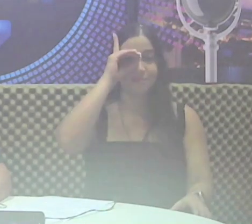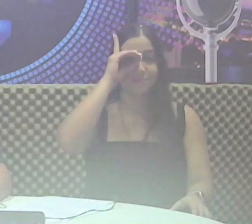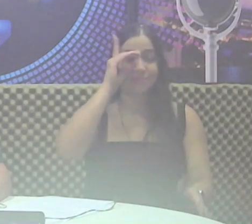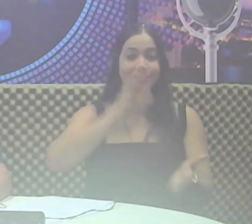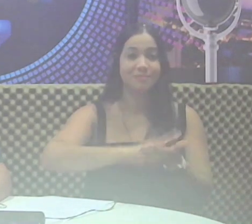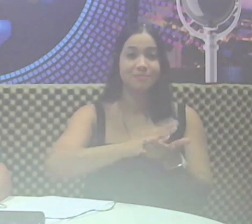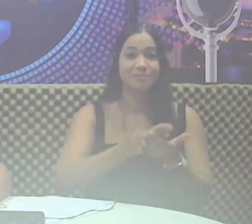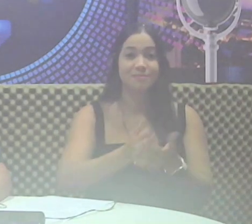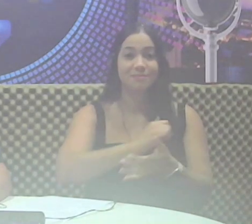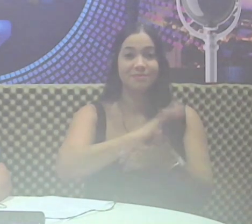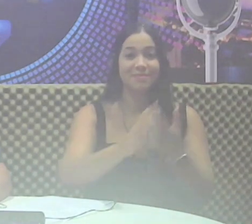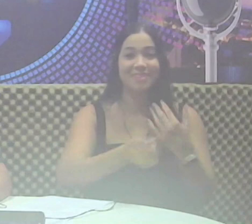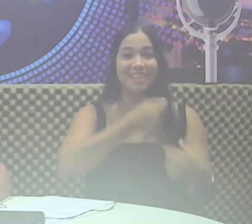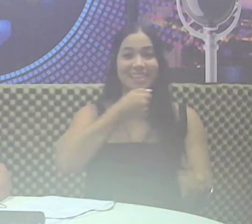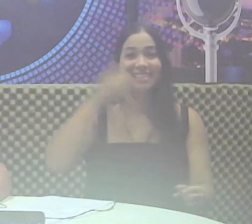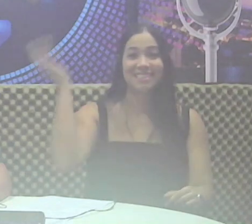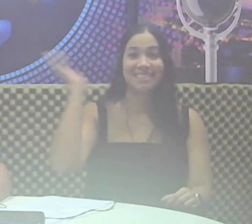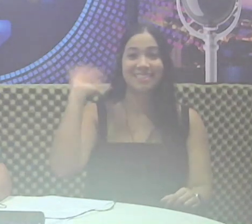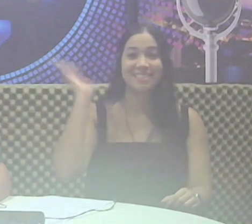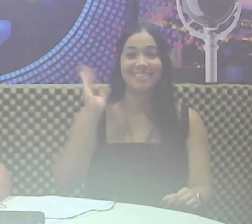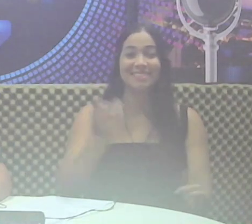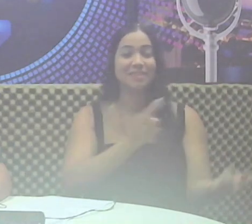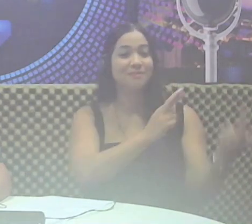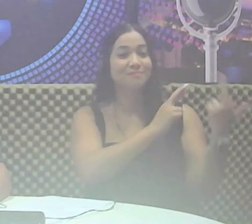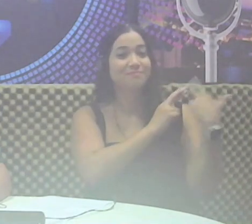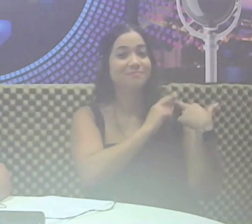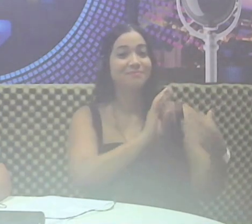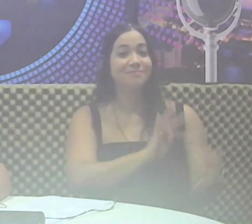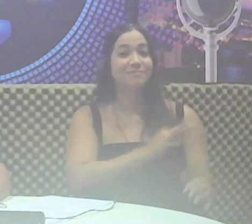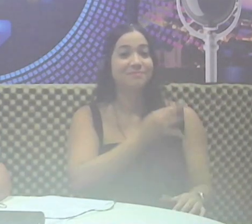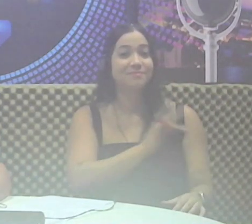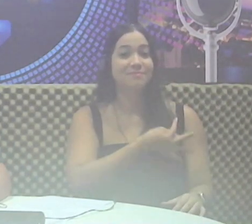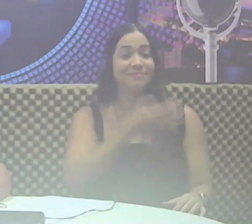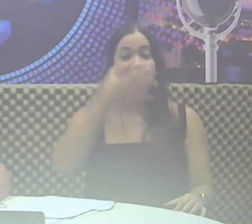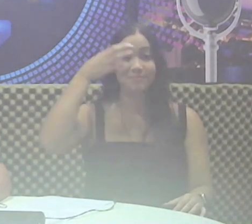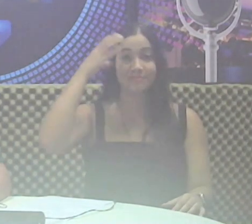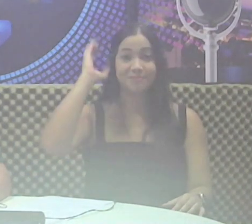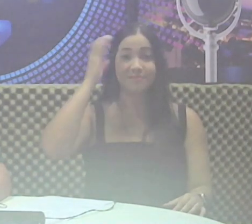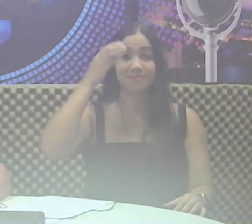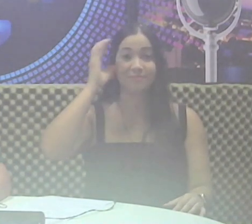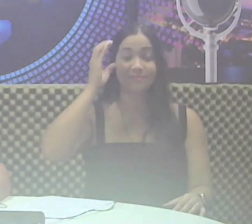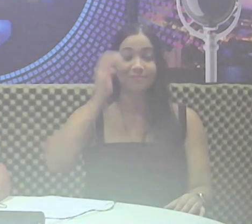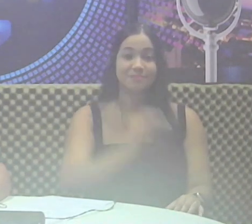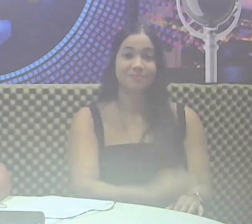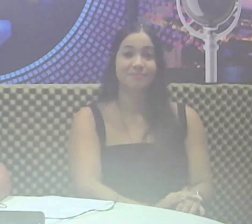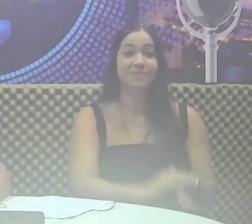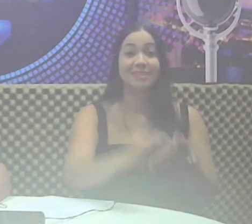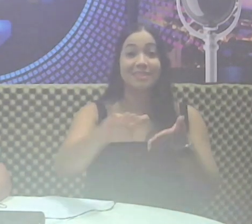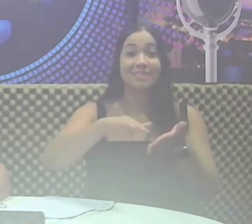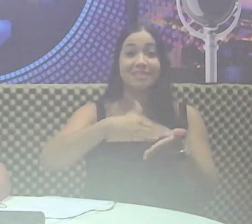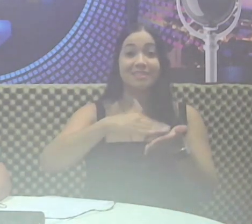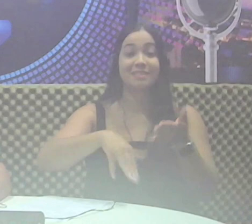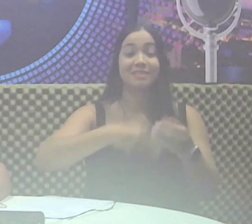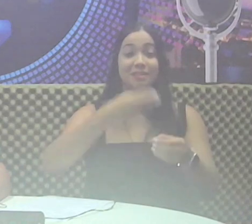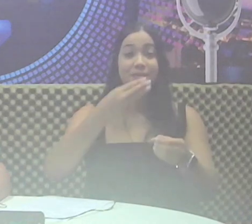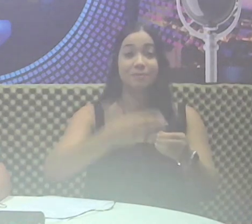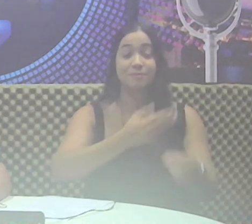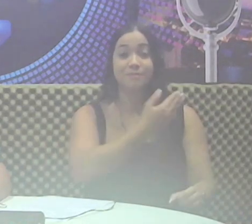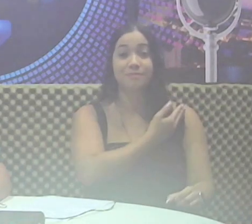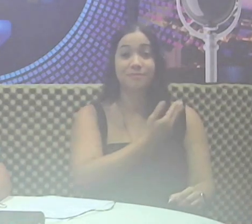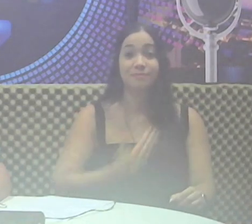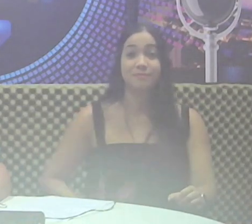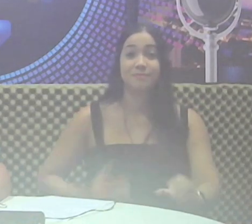Aires. Tradução em Libras. Amanda Valentim. Responsável técnico. Cristiano Silva. Secretário